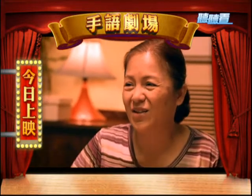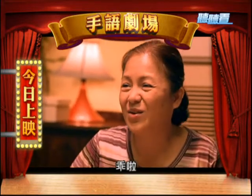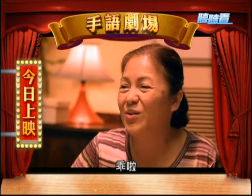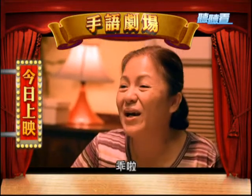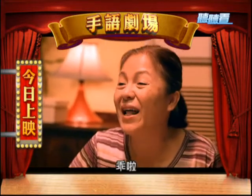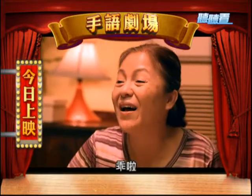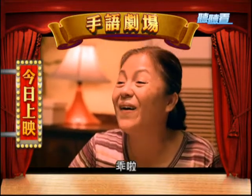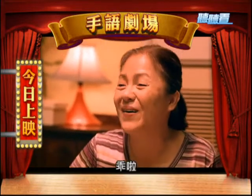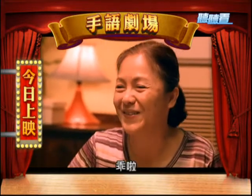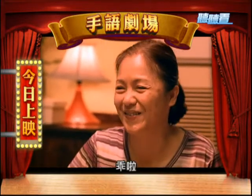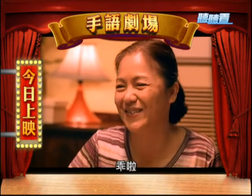快啦哈！